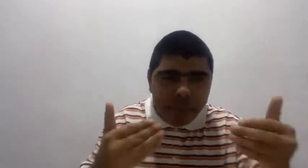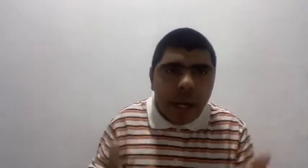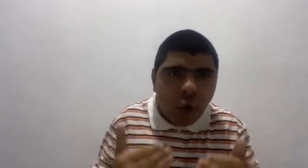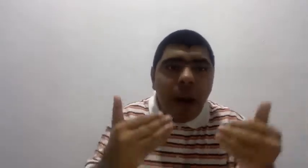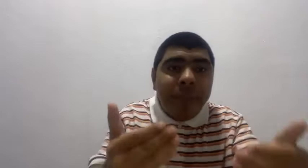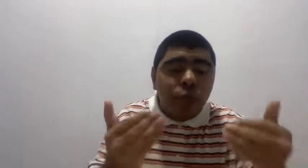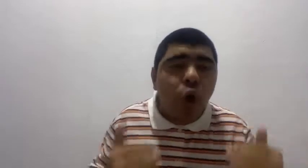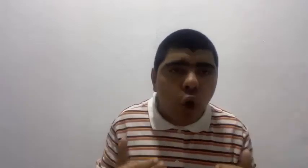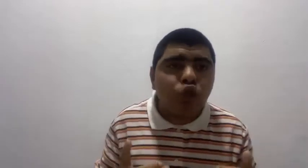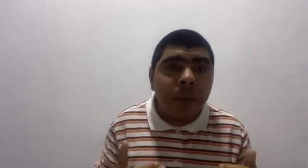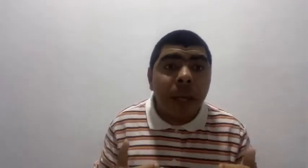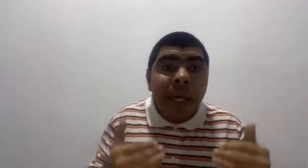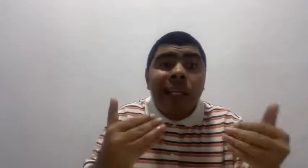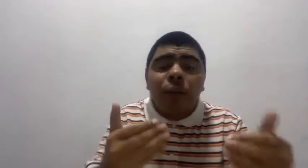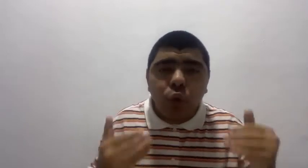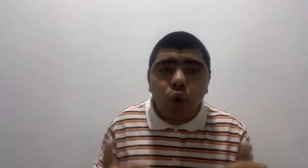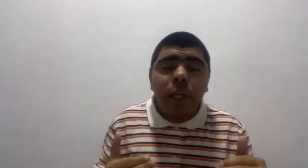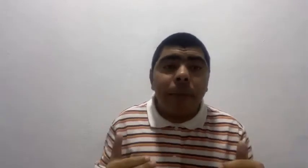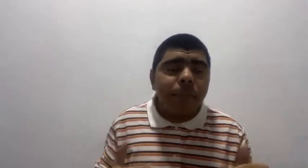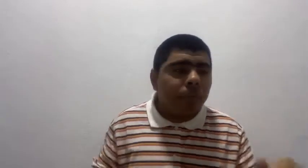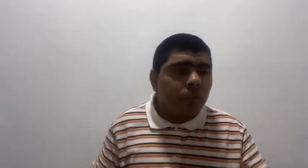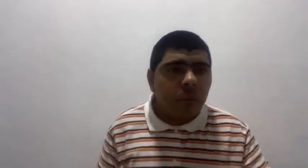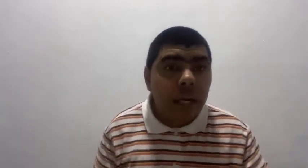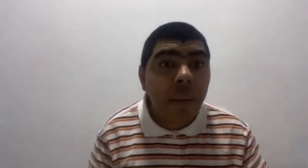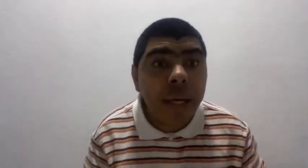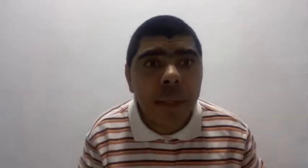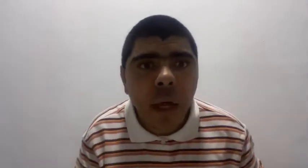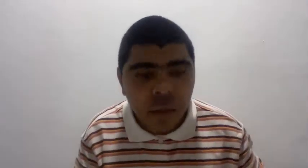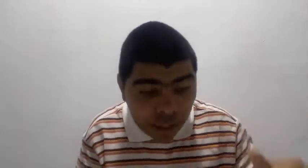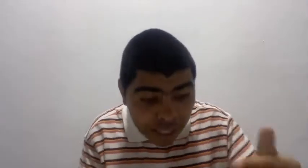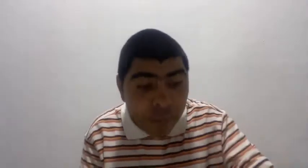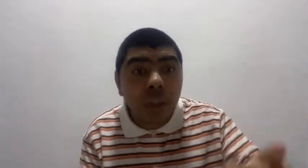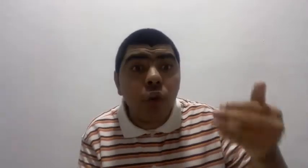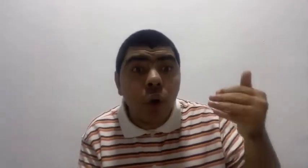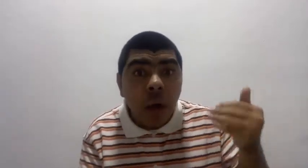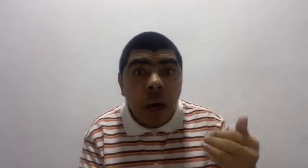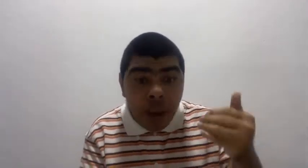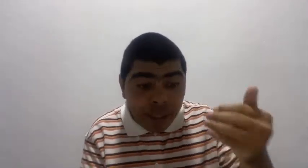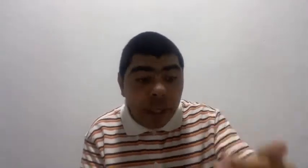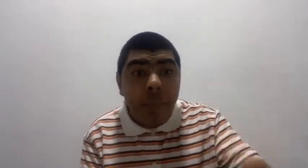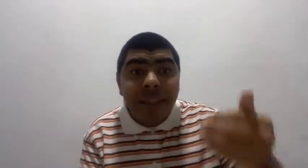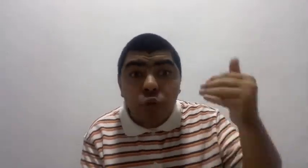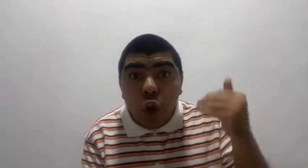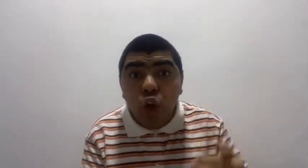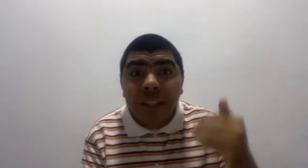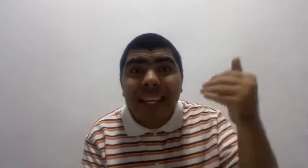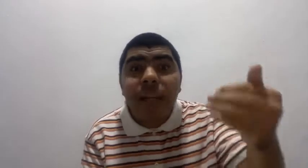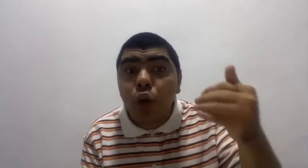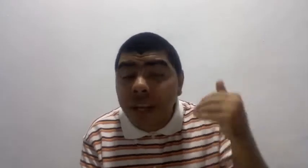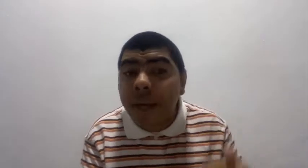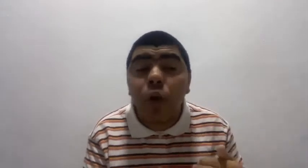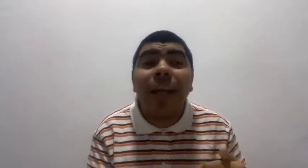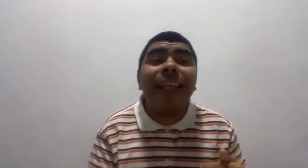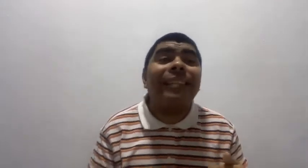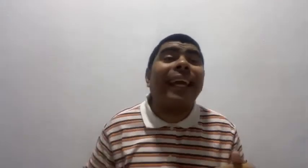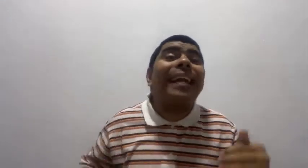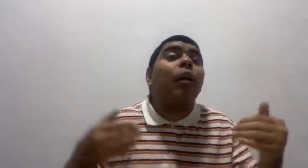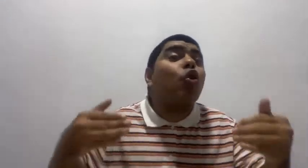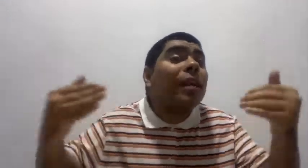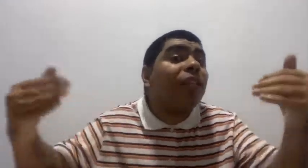Hebreos capítulo 12 y estudie la Biblia. En el verso, amén, capítulo 12 del libro de Hebreos, que dice que la corrección